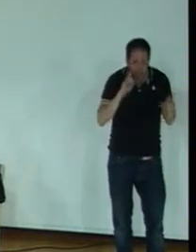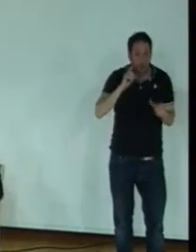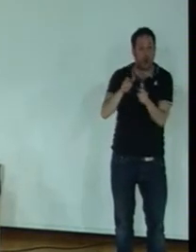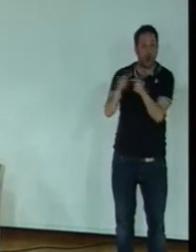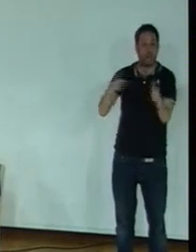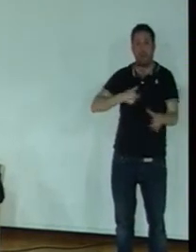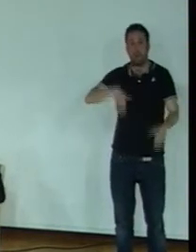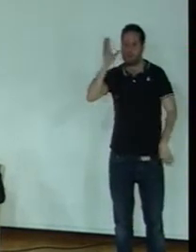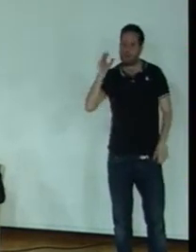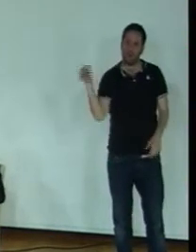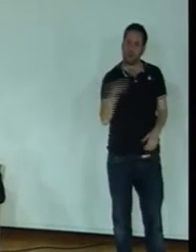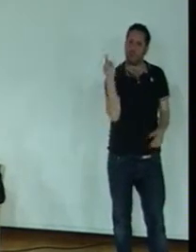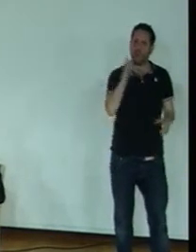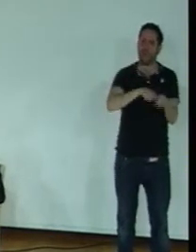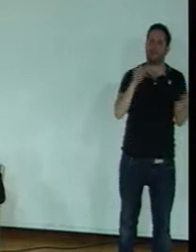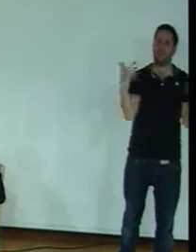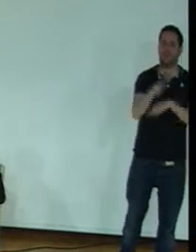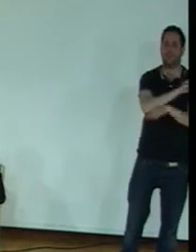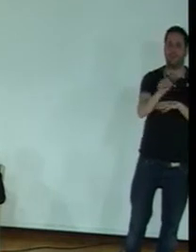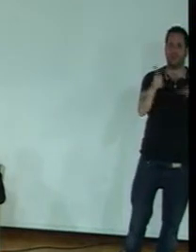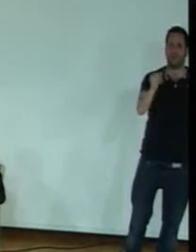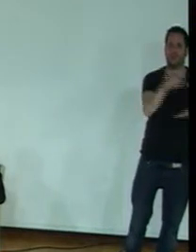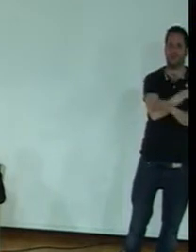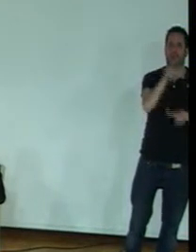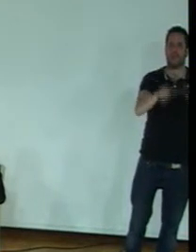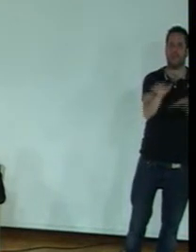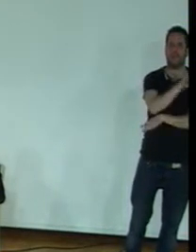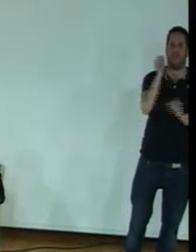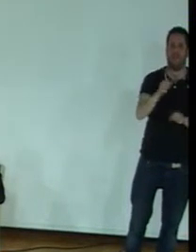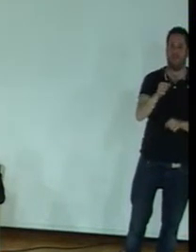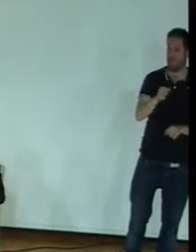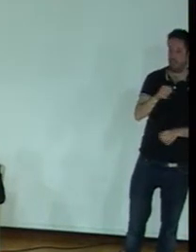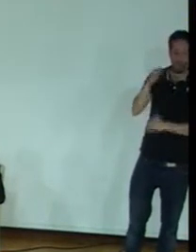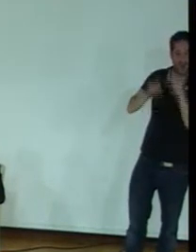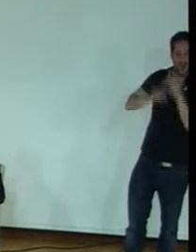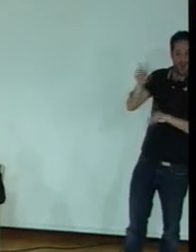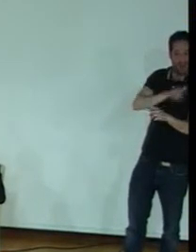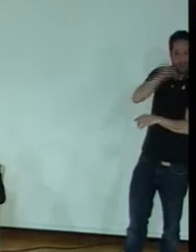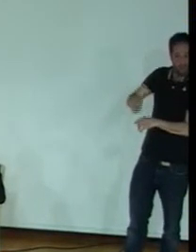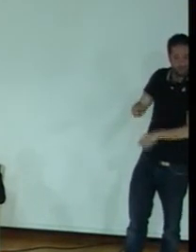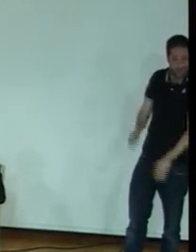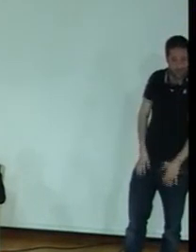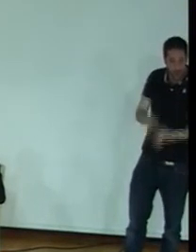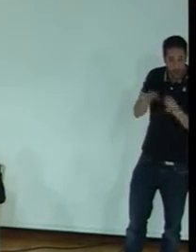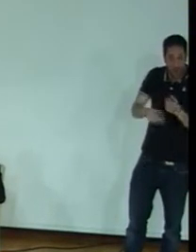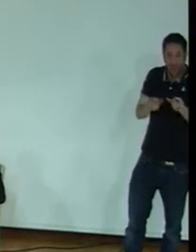entreprise qui dirait « moi, je vais sécuriser les connexions Internet de 60 millions de Français » va se faire hacker sa solution avant même qu'elle soit